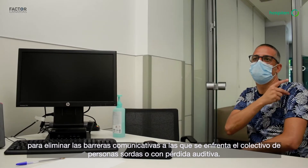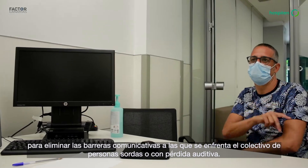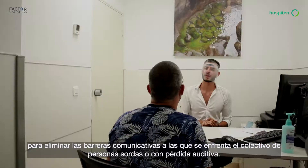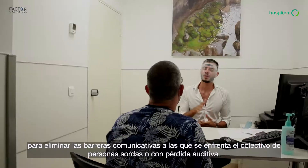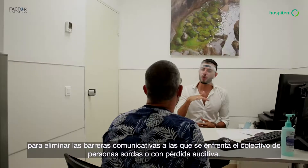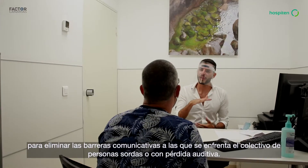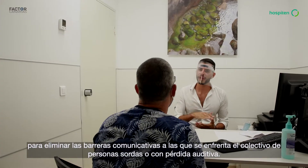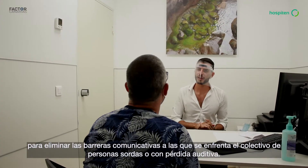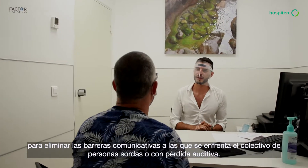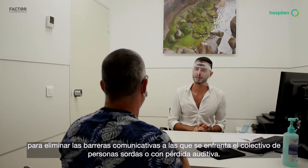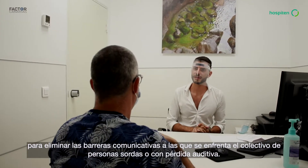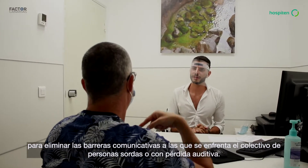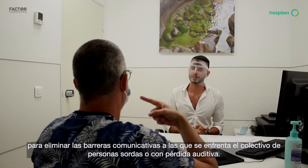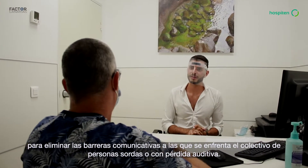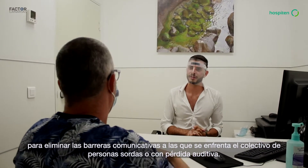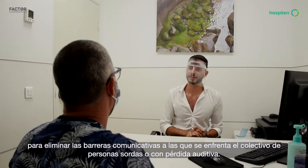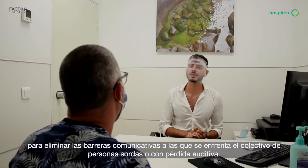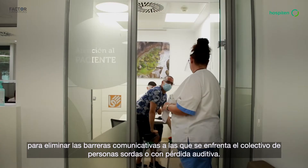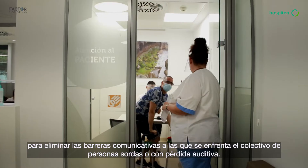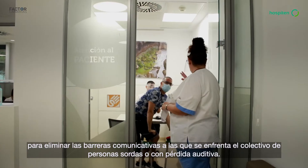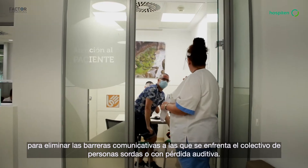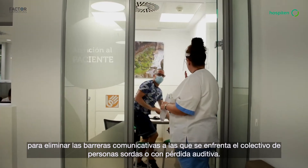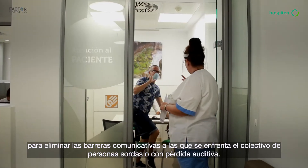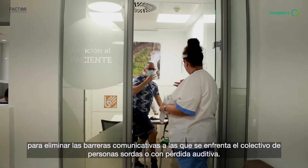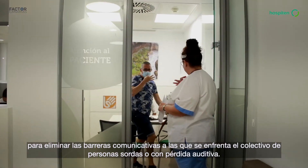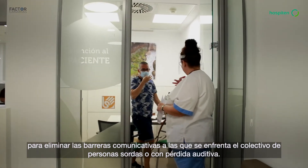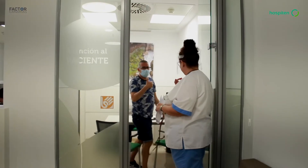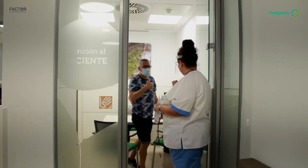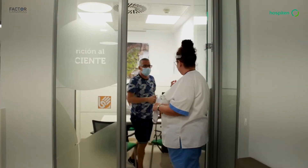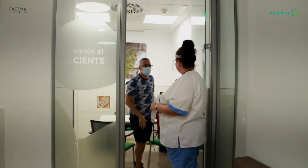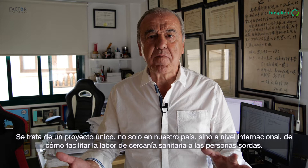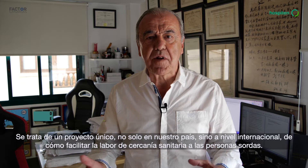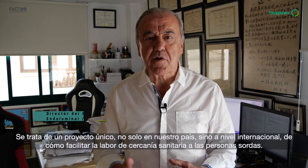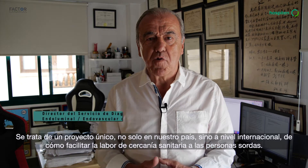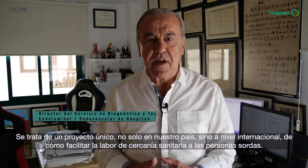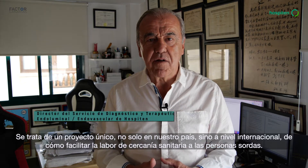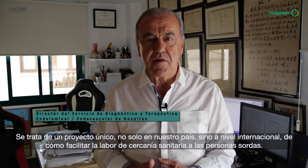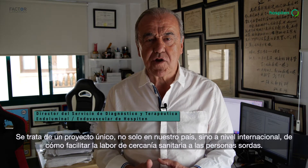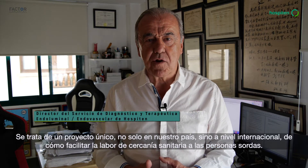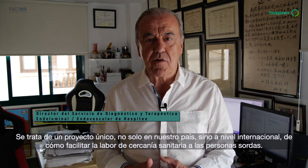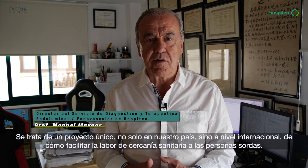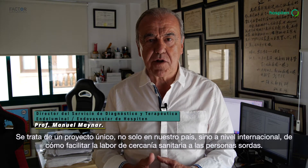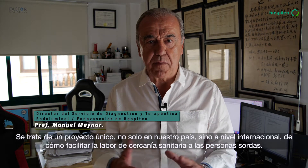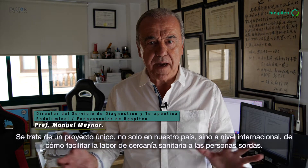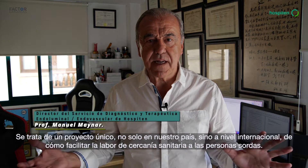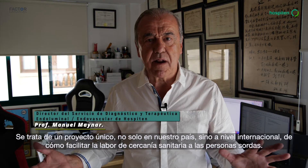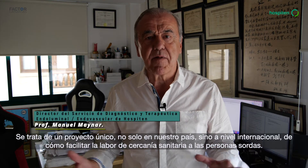comunicativas a las que se enfrenta el colectivo de personas sordas o con pérdida auditiva. Se trata de un proyecto único, no solo en nuestro país, sino a nivel